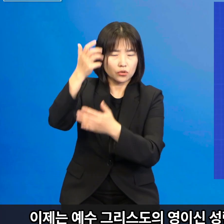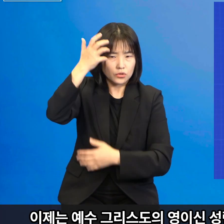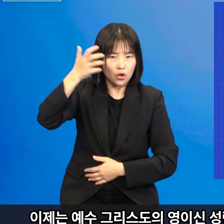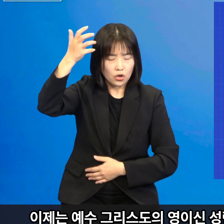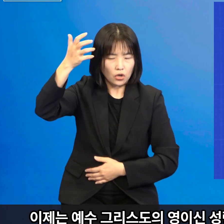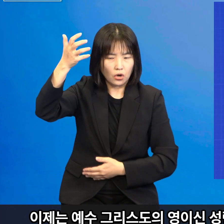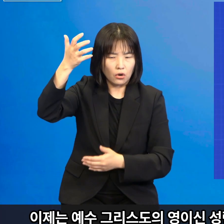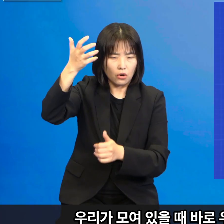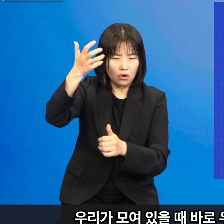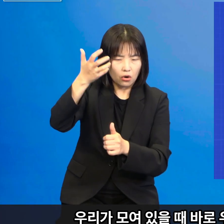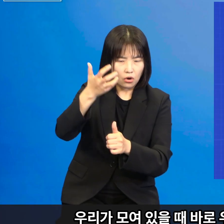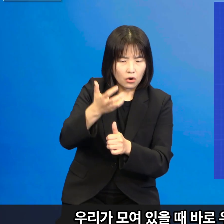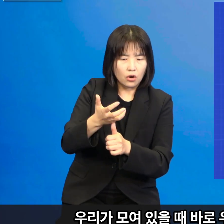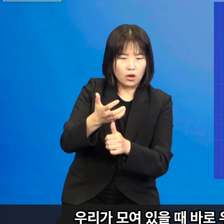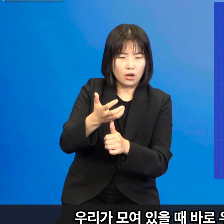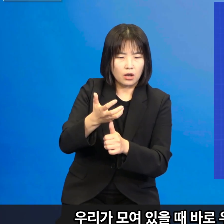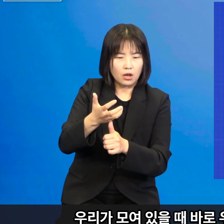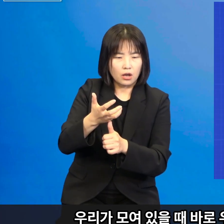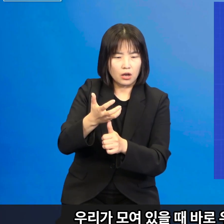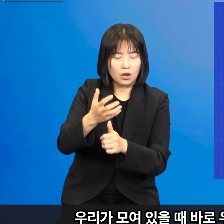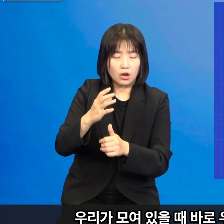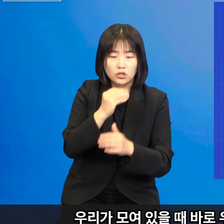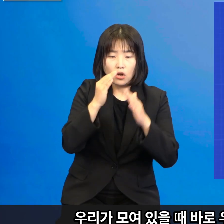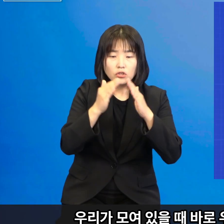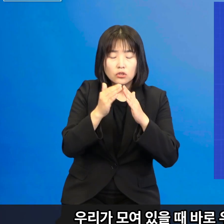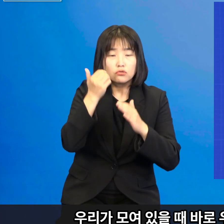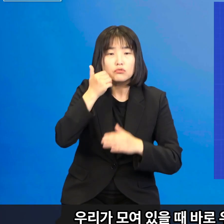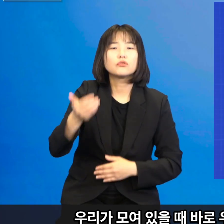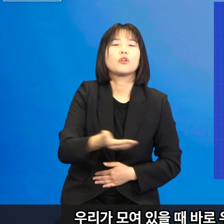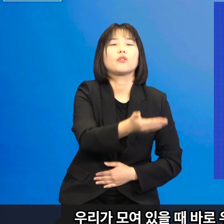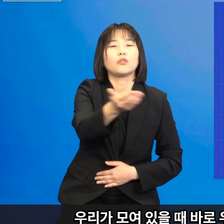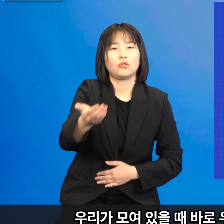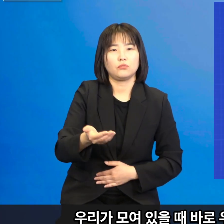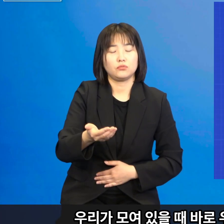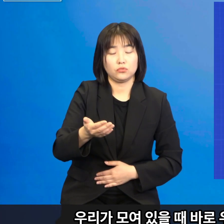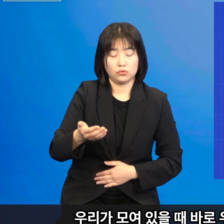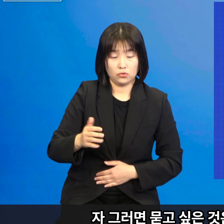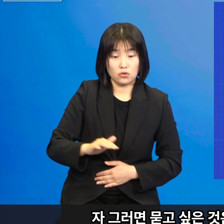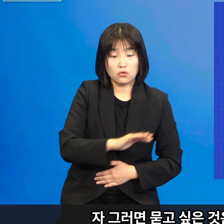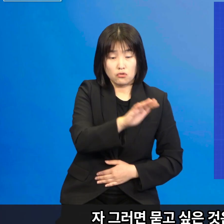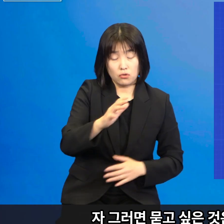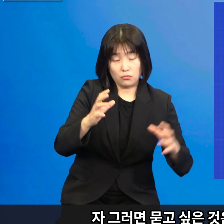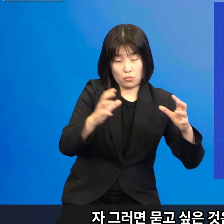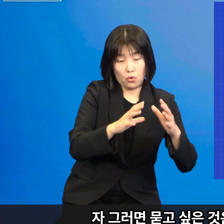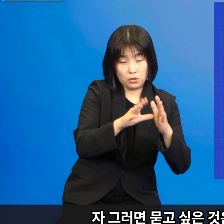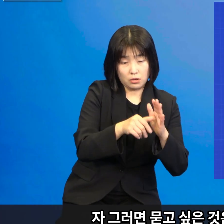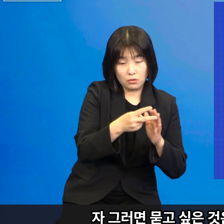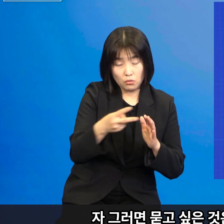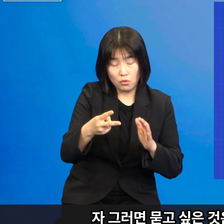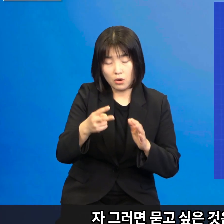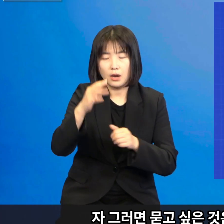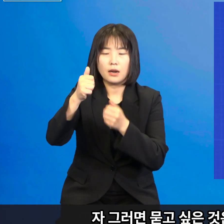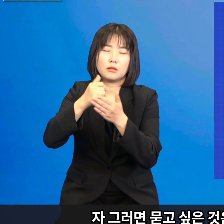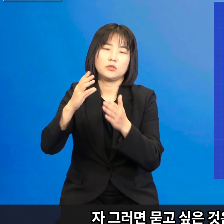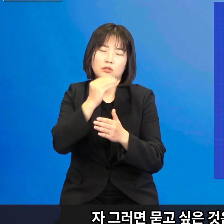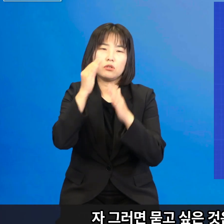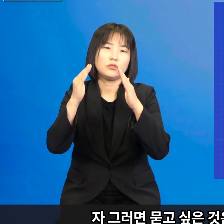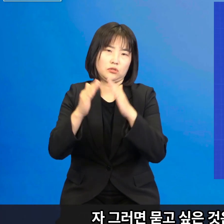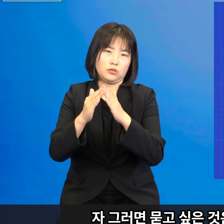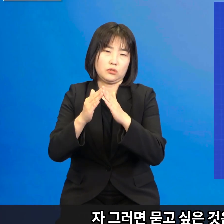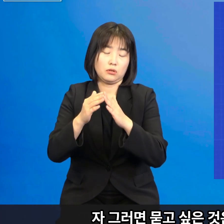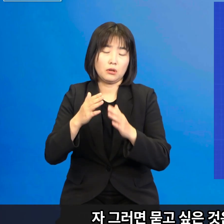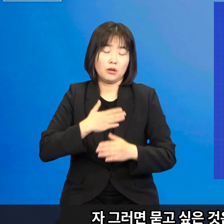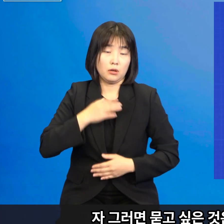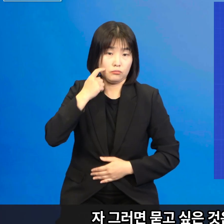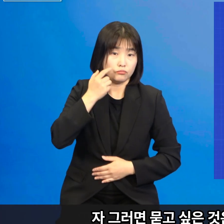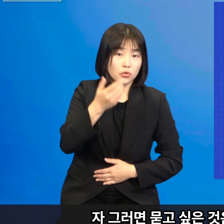성전이 여러분들이고 우리가 모여 있을 때 바로 우리가 하나님의 성전입니다. 자, 그러면 묻고 싶은 것은 혹시